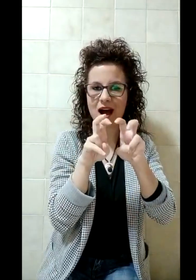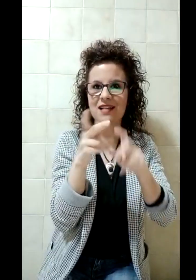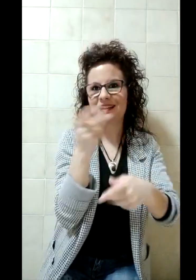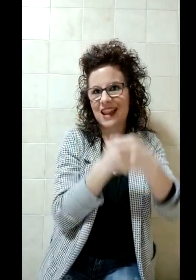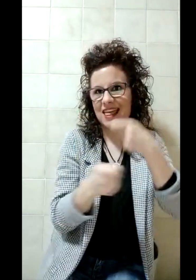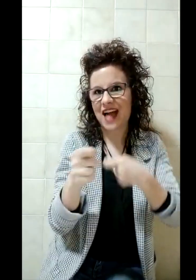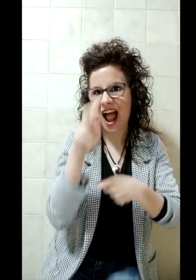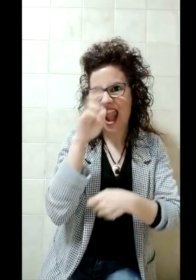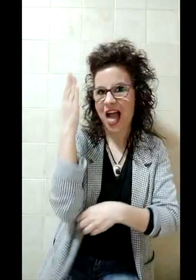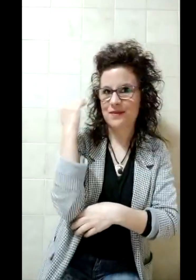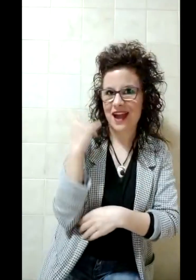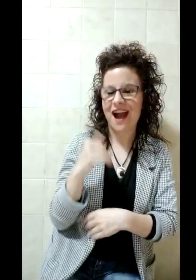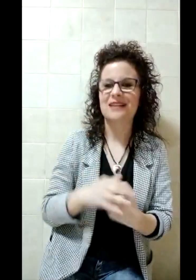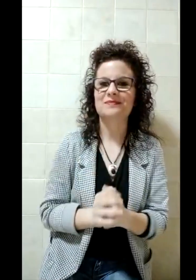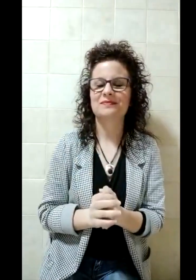vieja Sara.